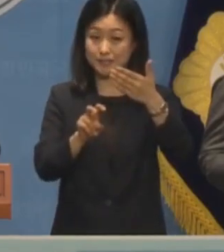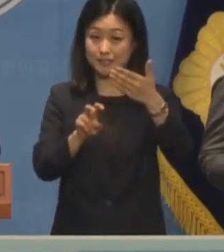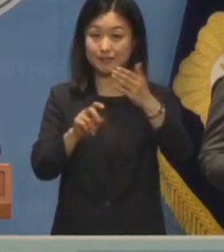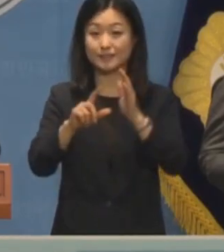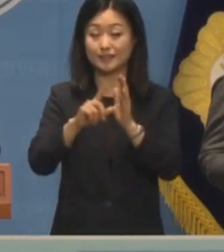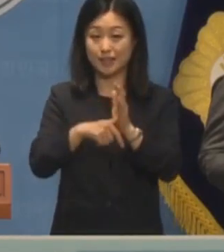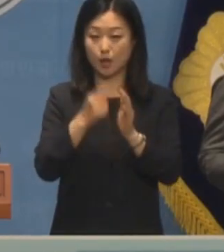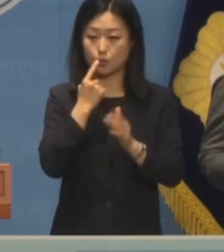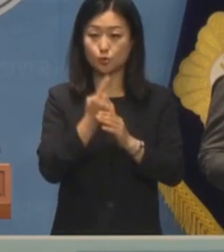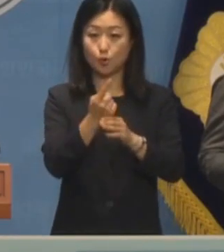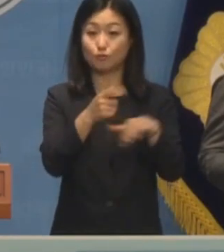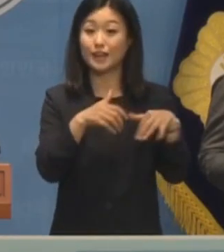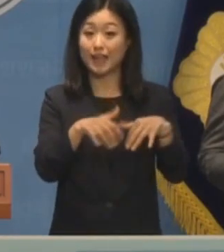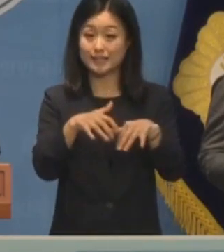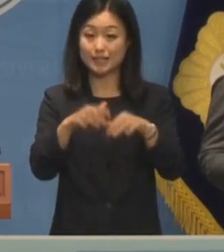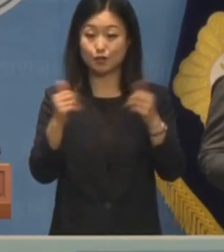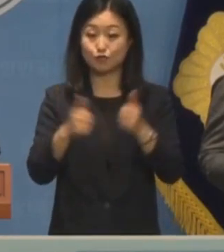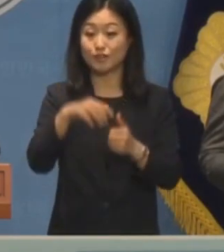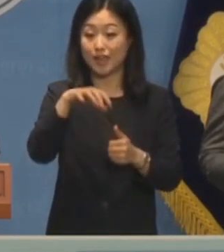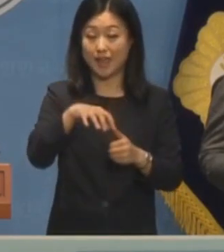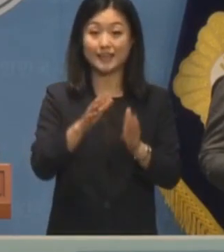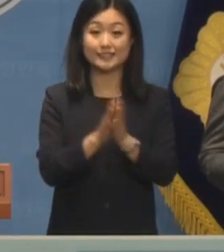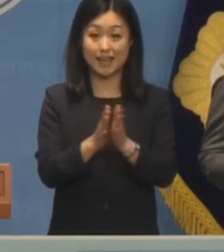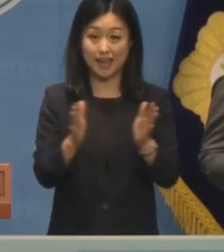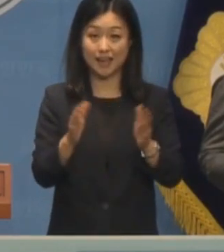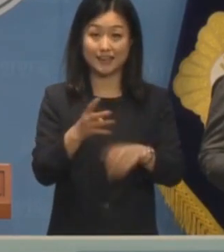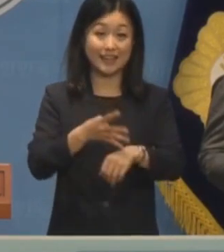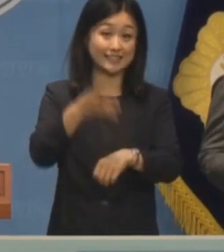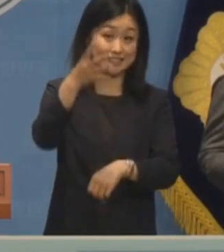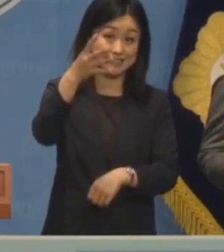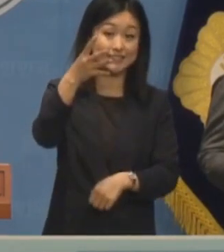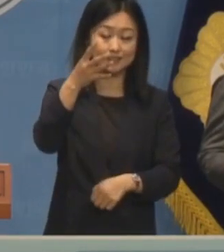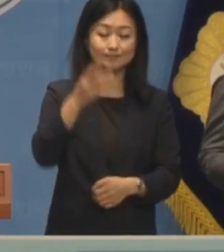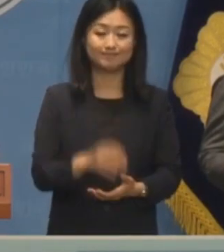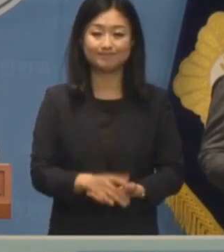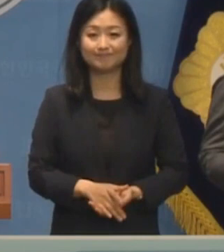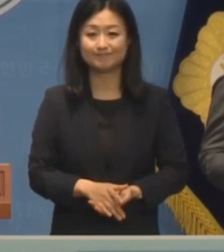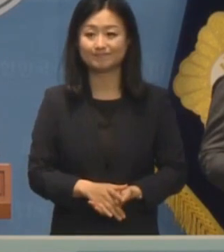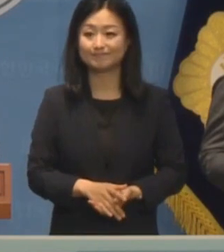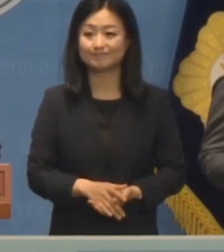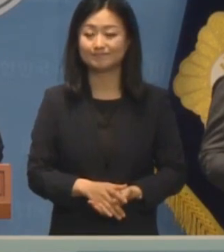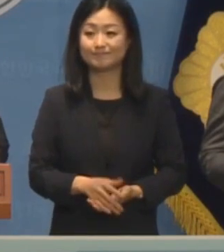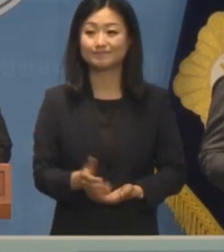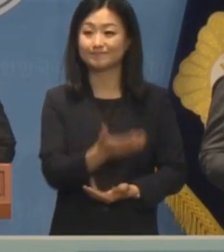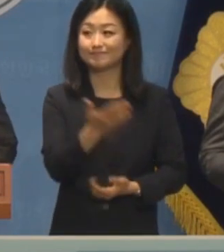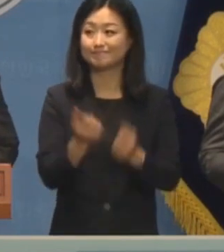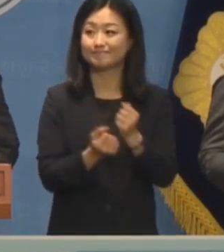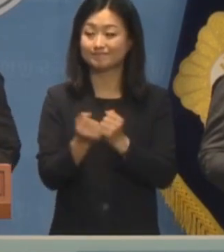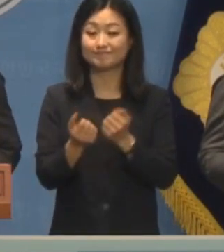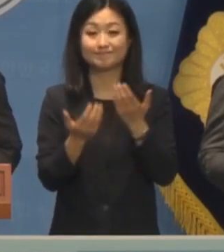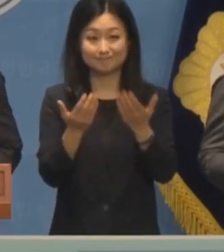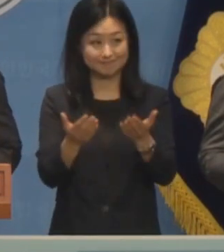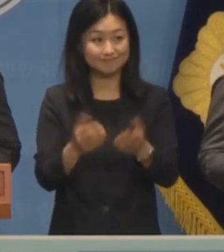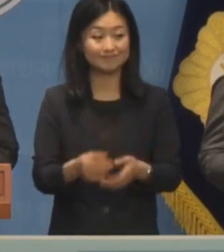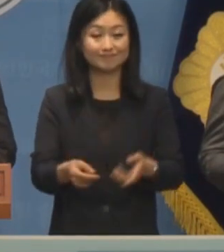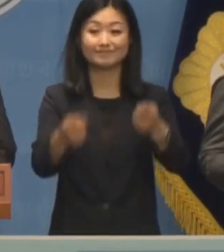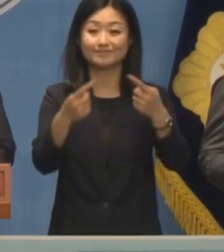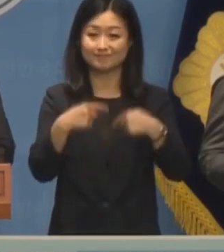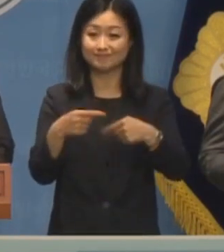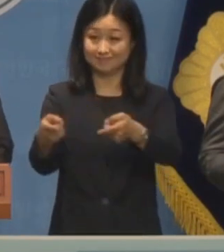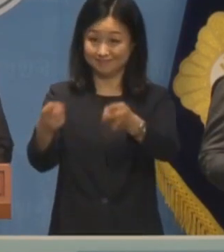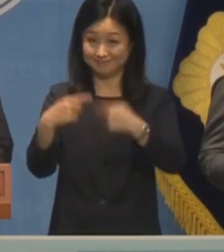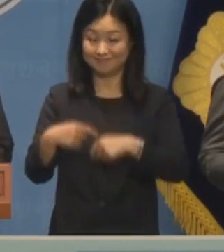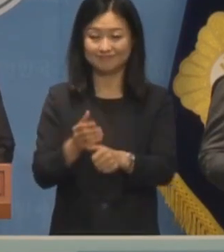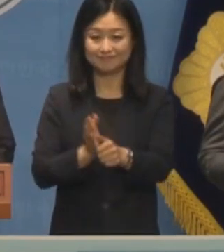집중 촛불 대행진은 국회 앞에서 진행됩니다. 4시에 진행됩니다. 기자회견 통해서 참여하시는 분들 모든 분들